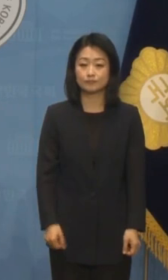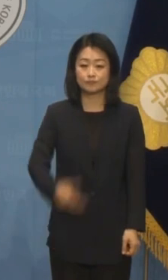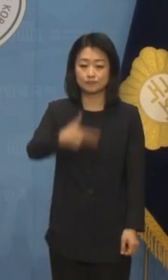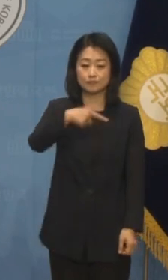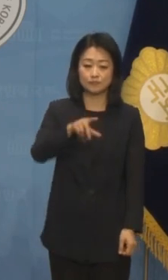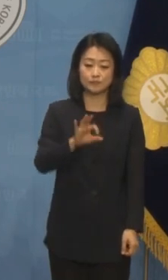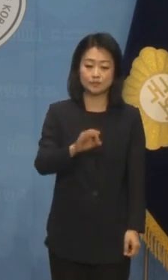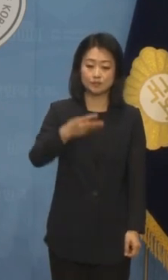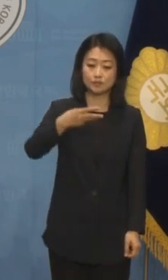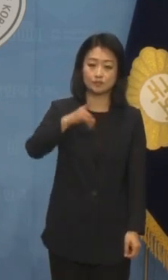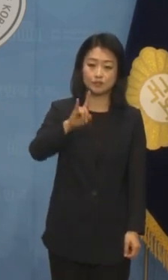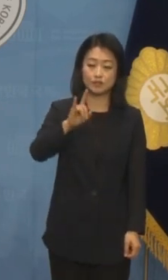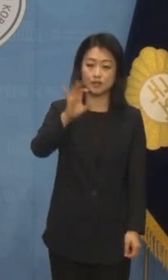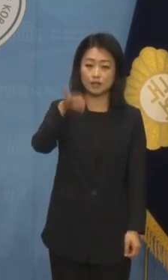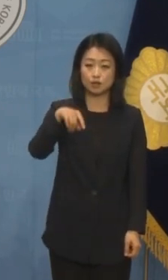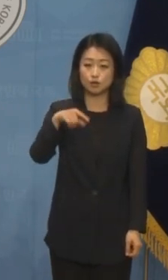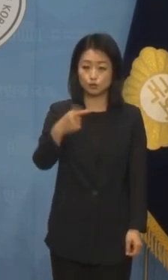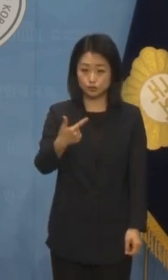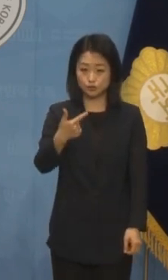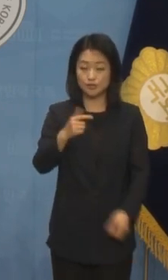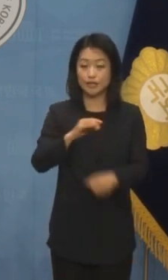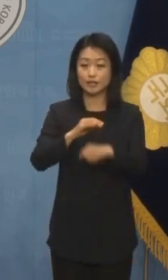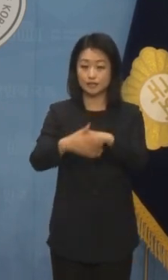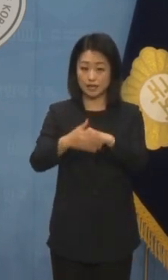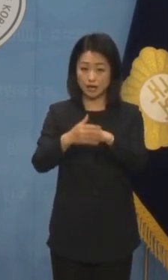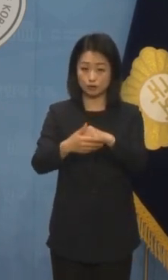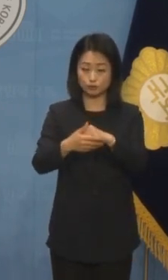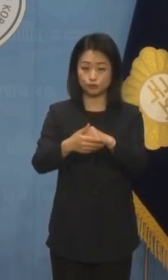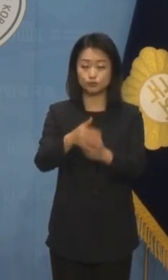정태훈 전세사기 전국대책위원회 대구지부장의 발언이 이어지겠습니다.